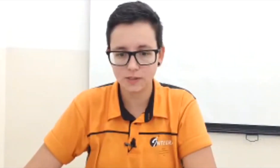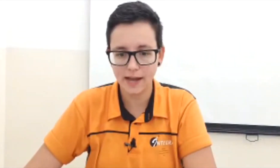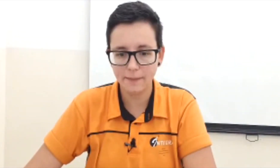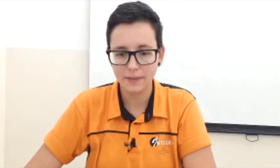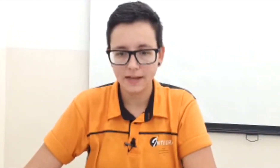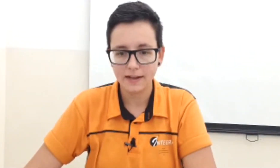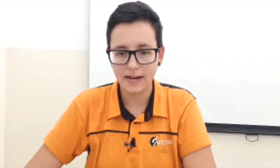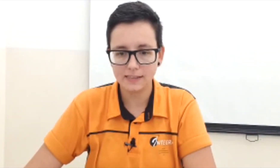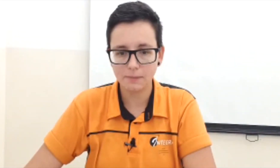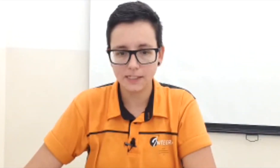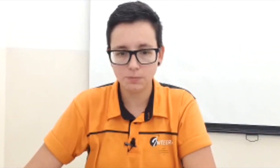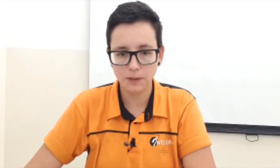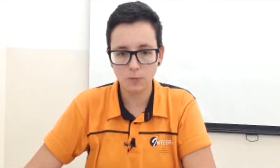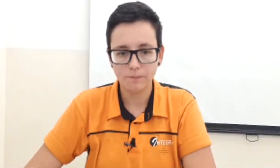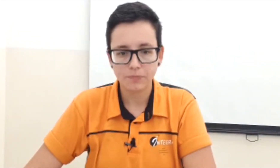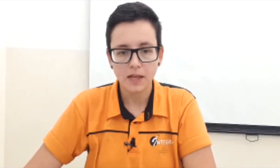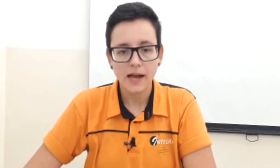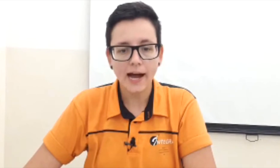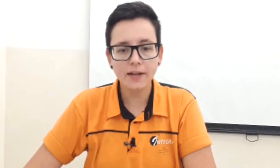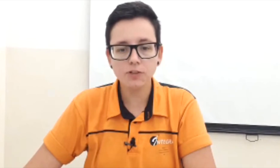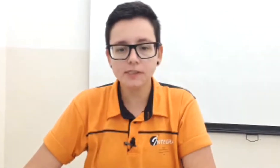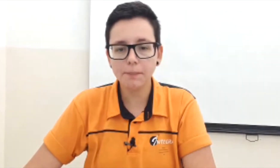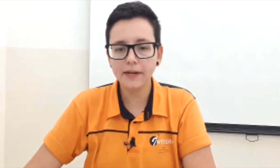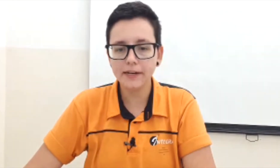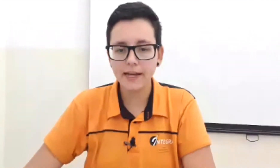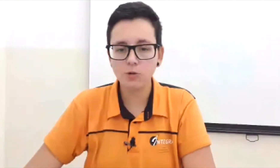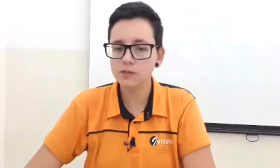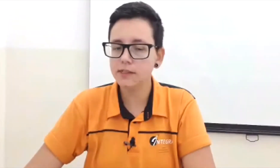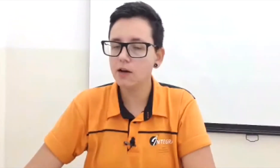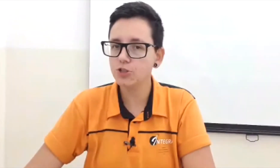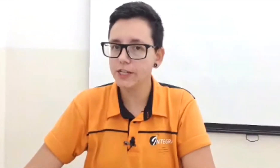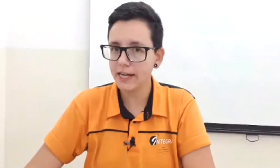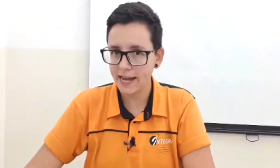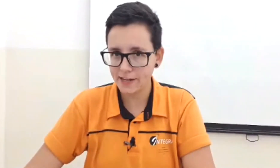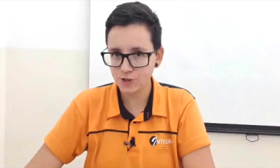tá? Casa mais pão. Aí você aprendeu o sinal de igreja.